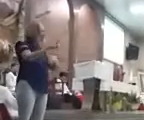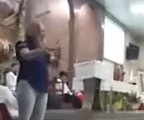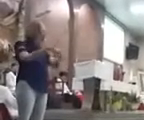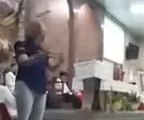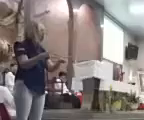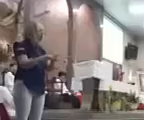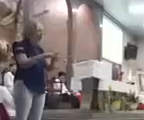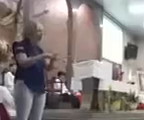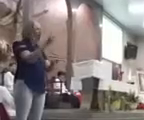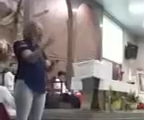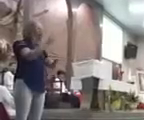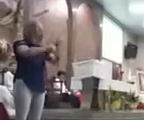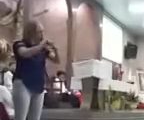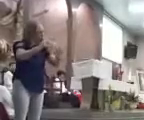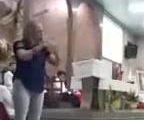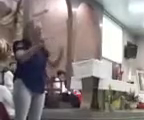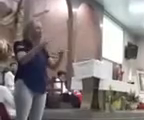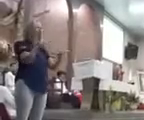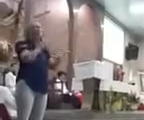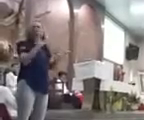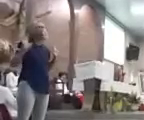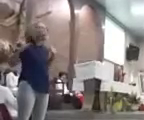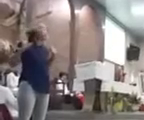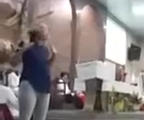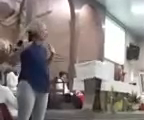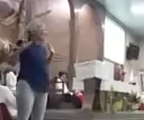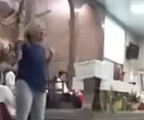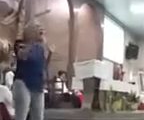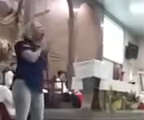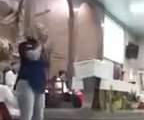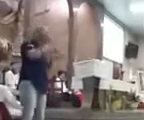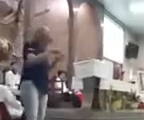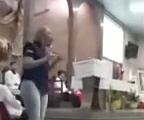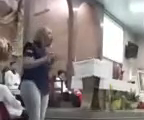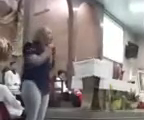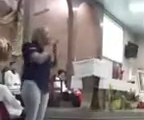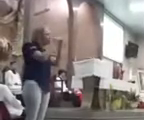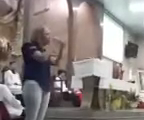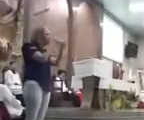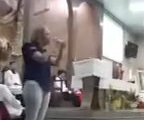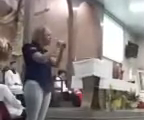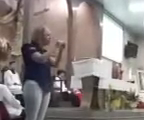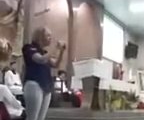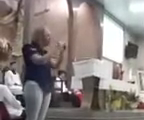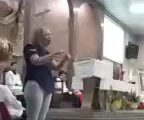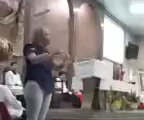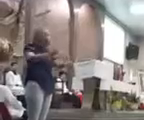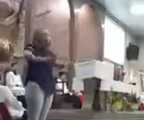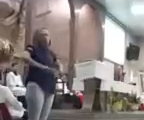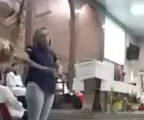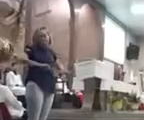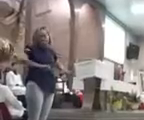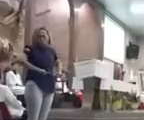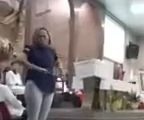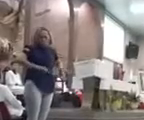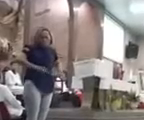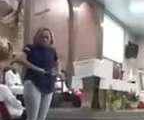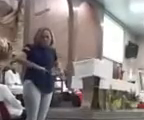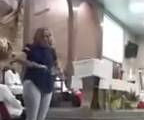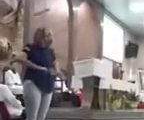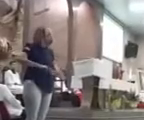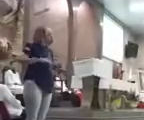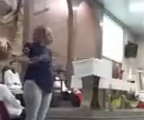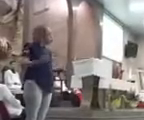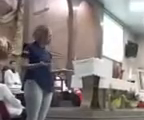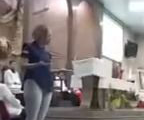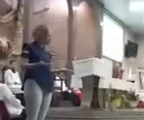coisas e não consegue. E você chega na missa, você não veio para cá para ter sofrimento. A missa não deve ser um